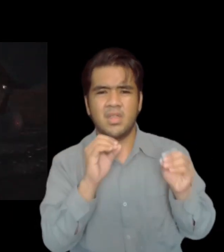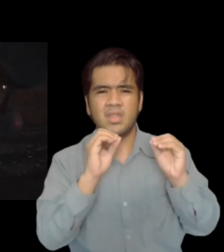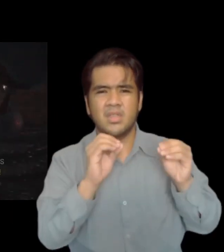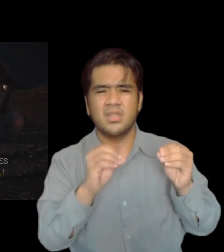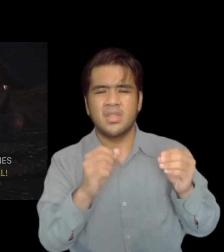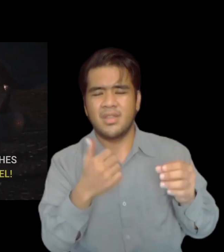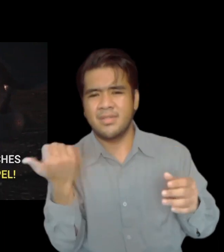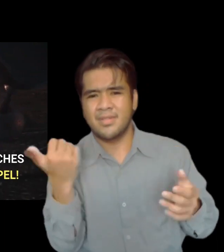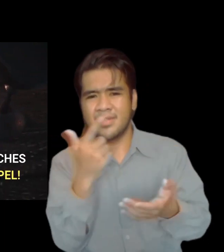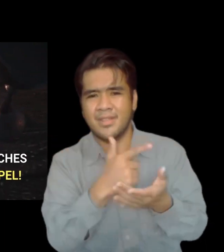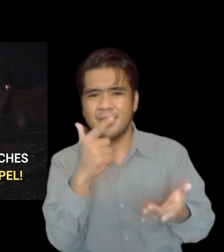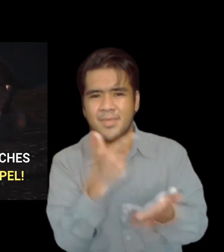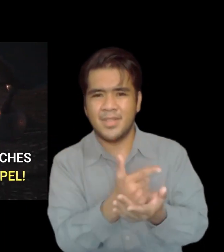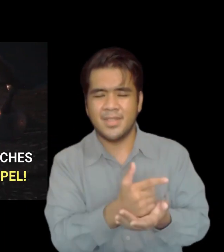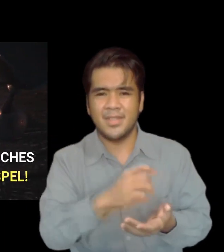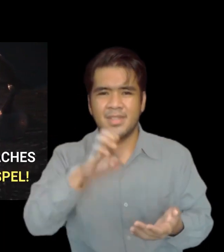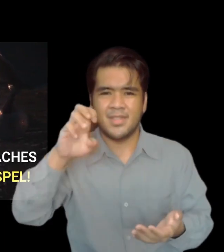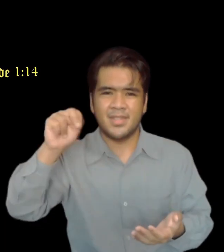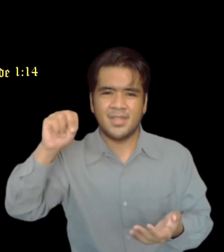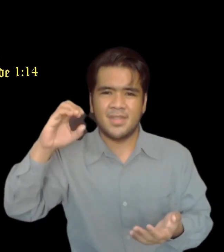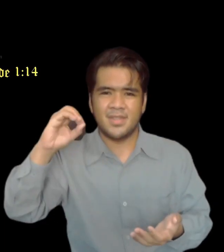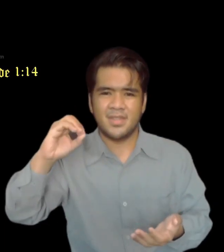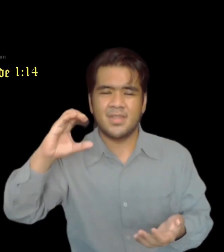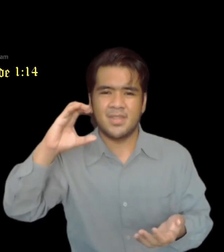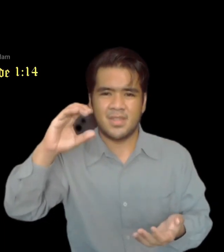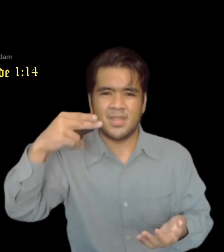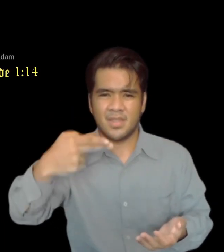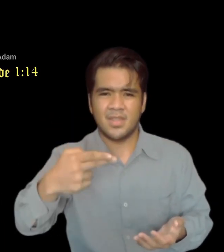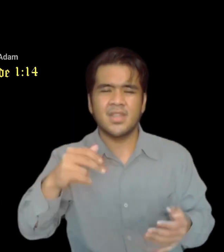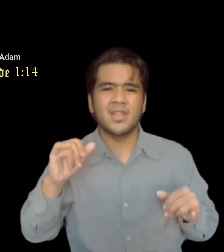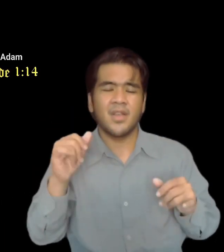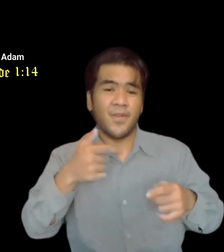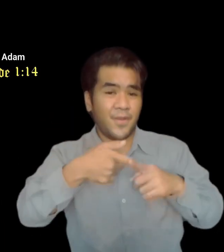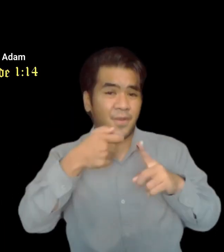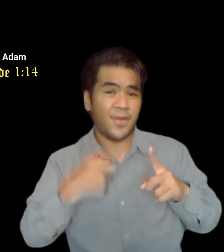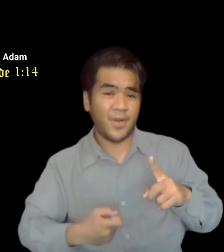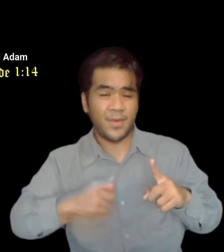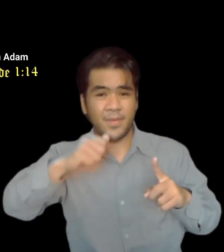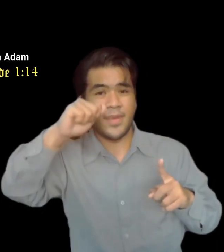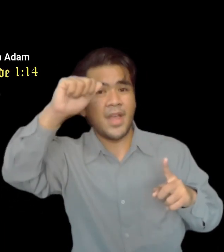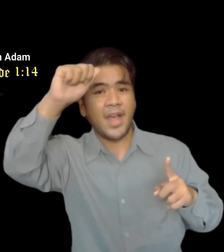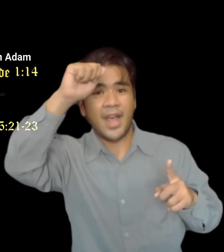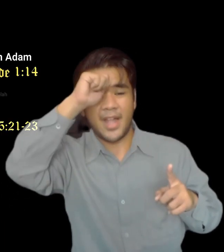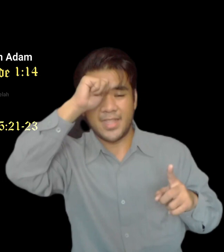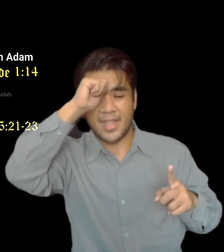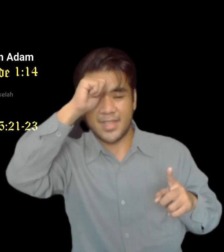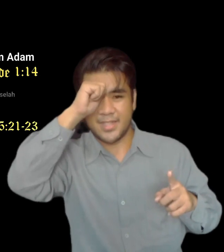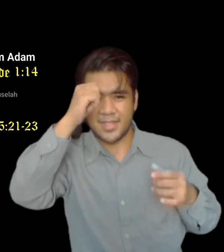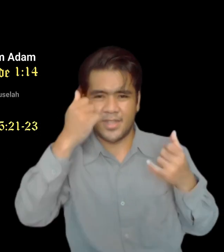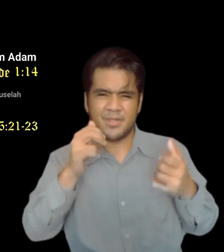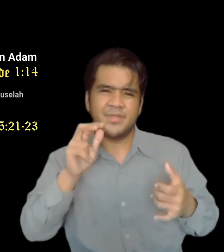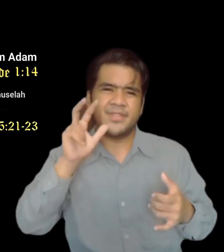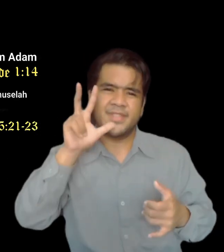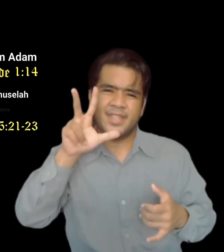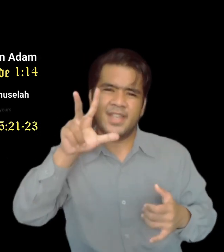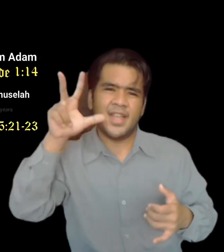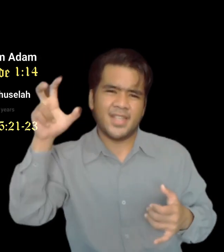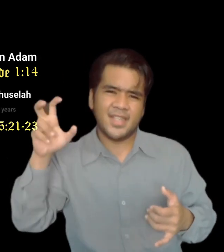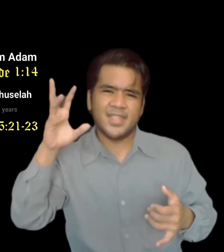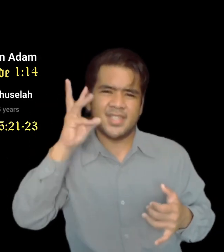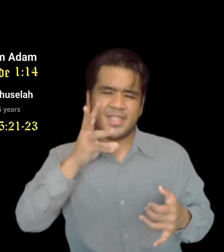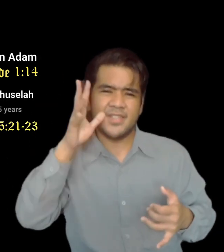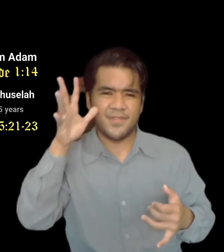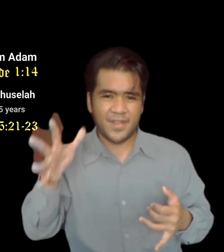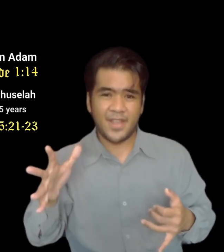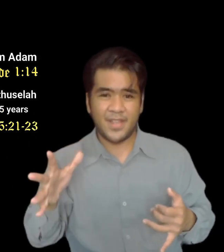kaligtasan at sa halip ay nagtuturo ng ibang ebanghelyo. Si Enoch ay ang ikapitong salinlahi mula kay Adan na ama ni Matusalem. Siya